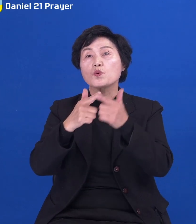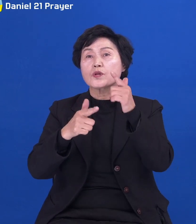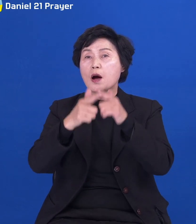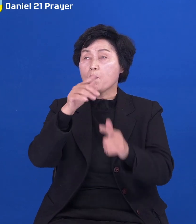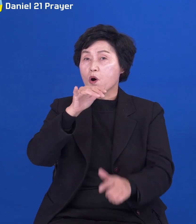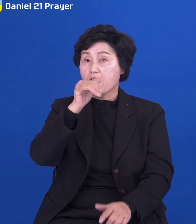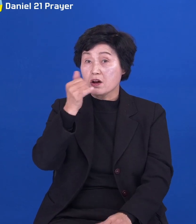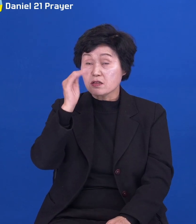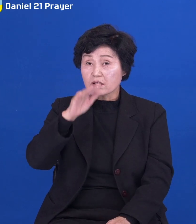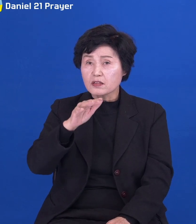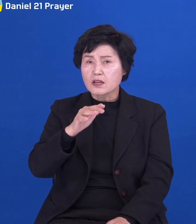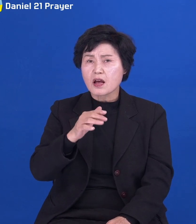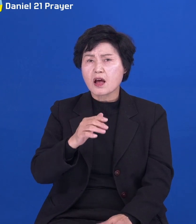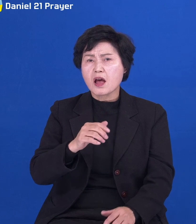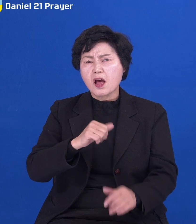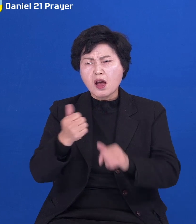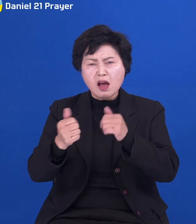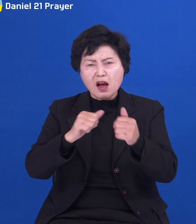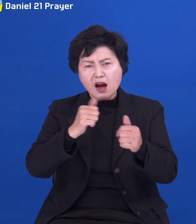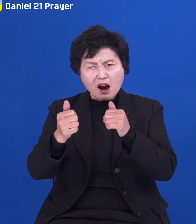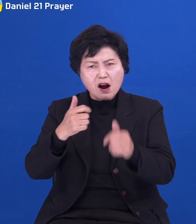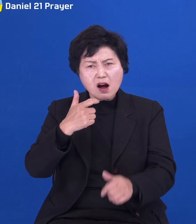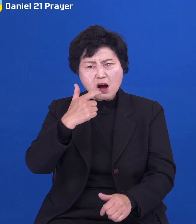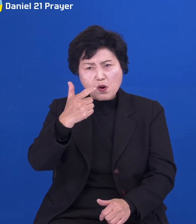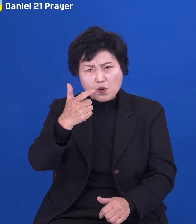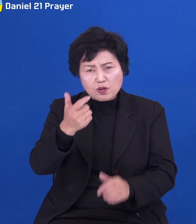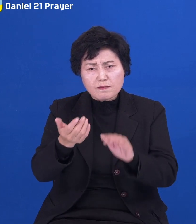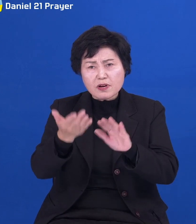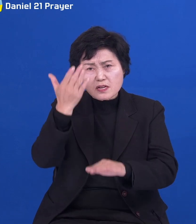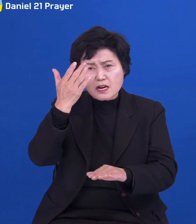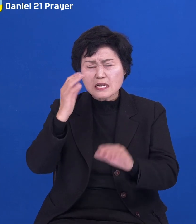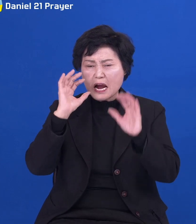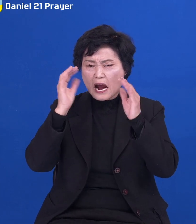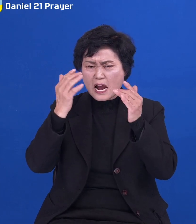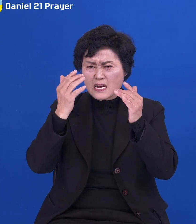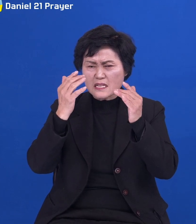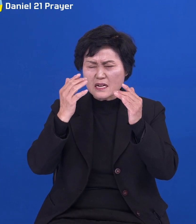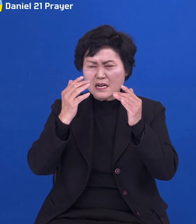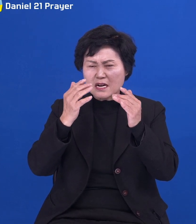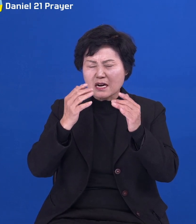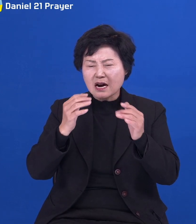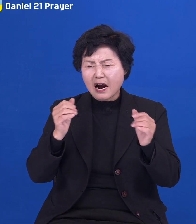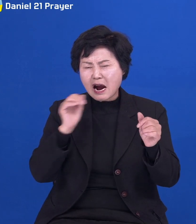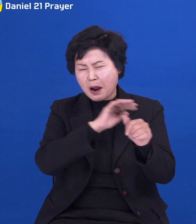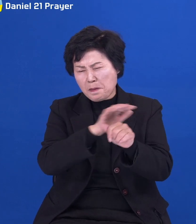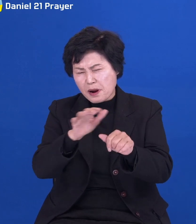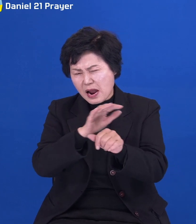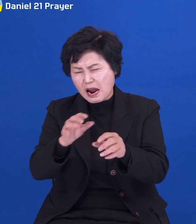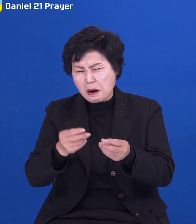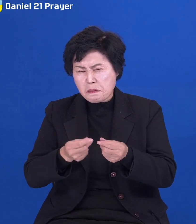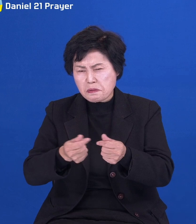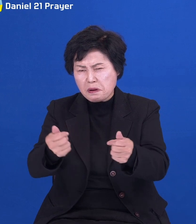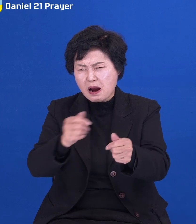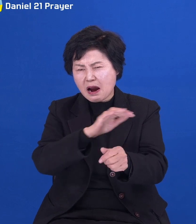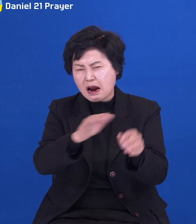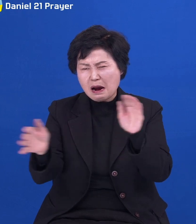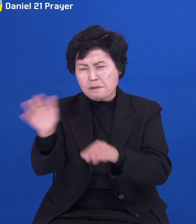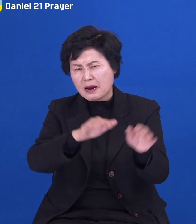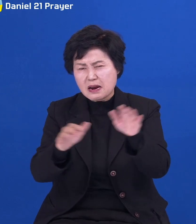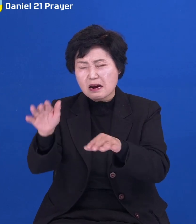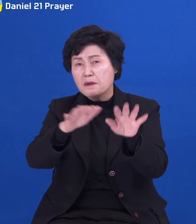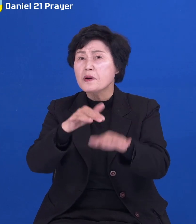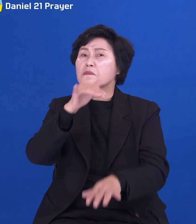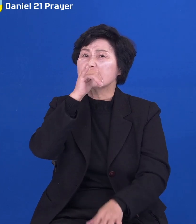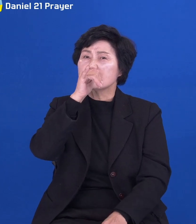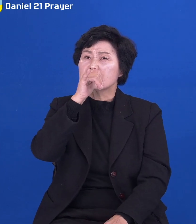60명이 넘는 아이들의 시체가 줄에 줄을 이었어요. 이렇게 고역의 작은 완전히 붕괴가 되었고 저는 더 이상은